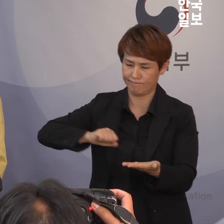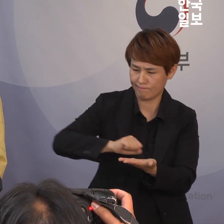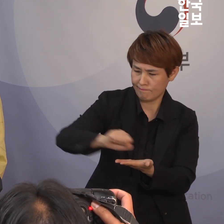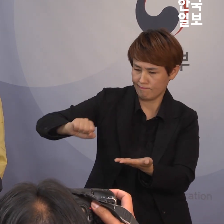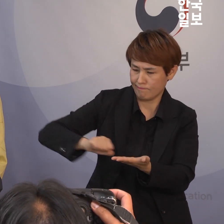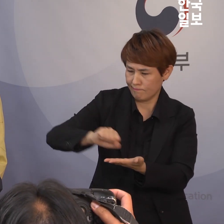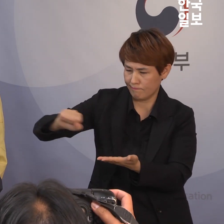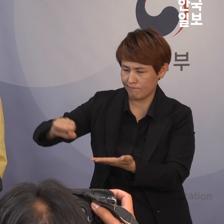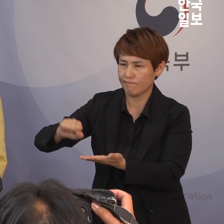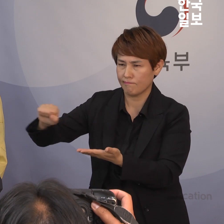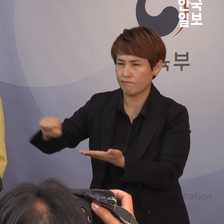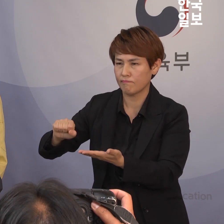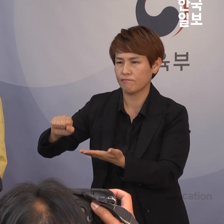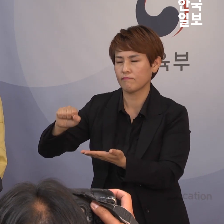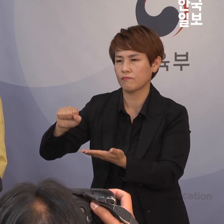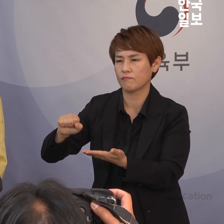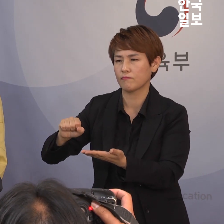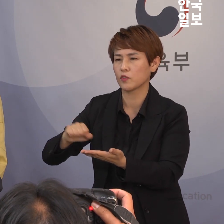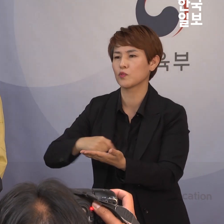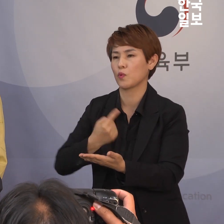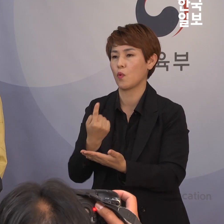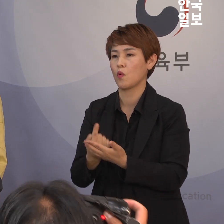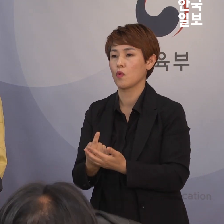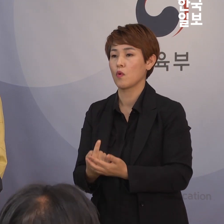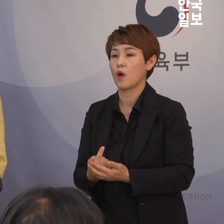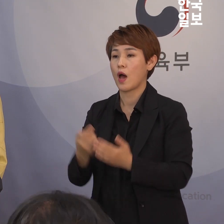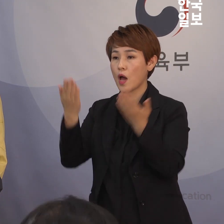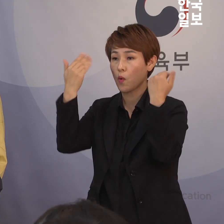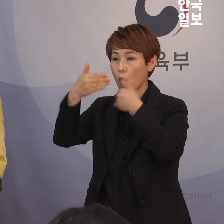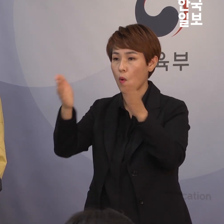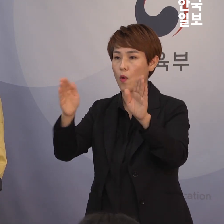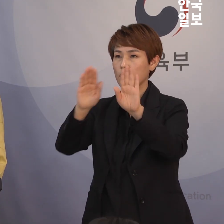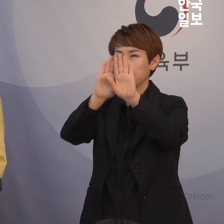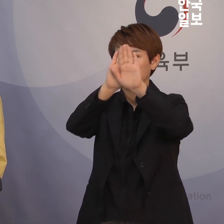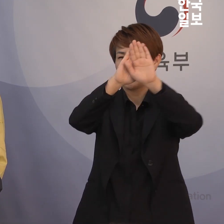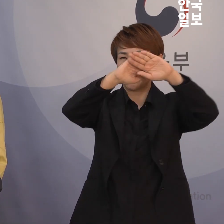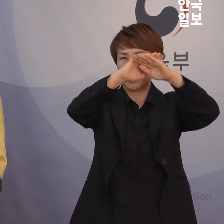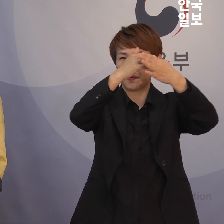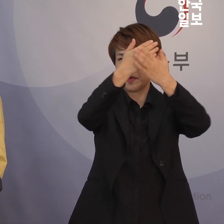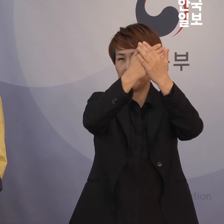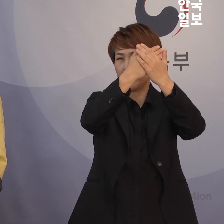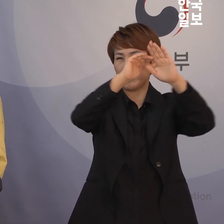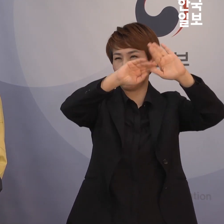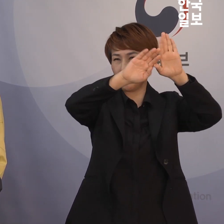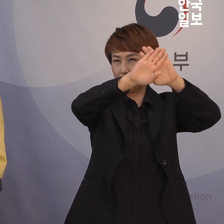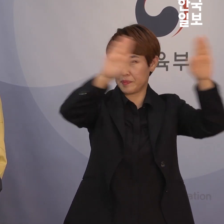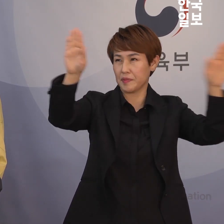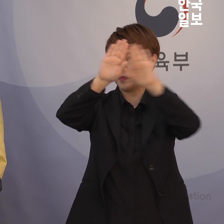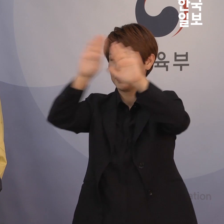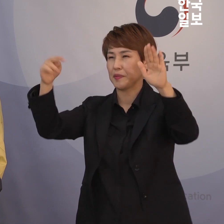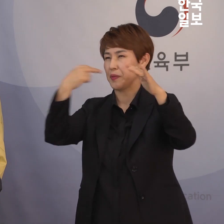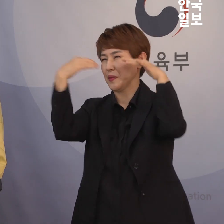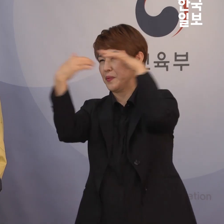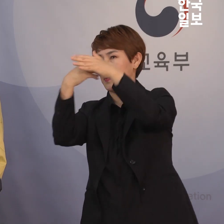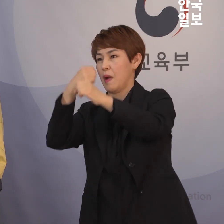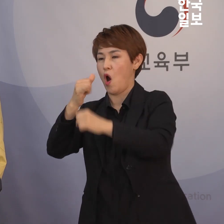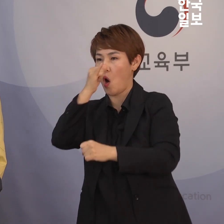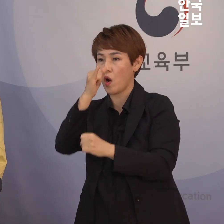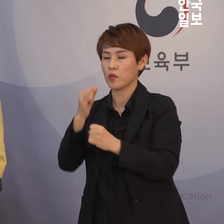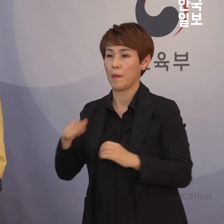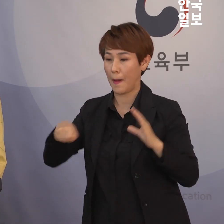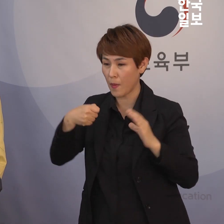닦고 교실 창문은 수시로 개방하고 마스크는 식사 시간 외에는 착용하도록